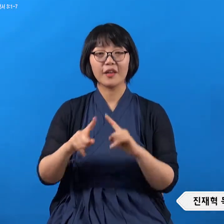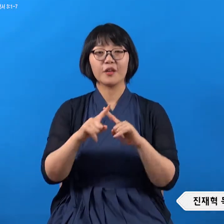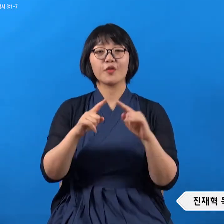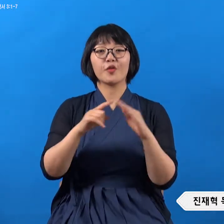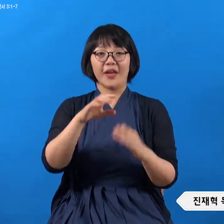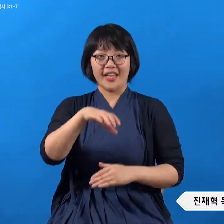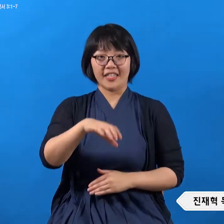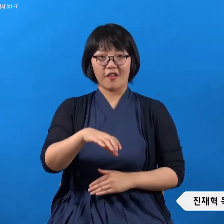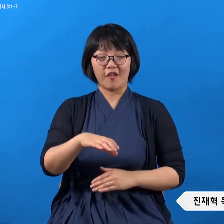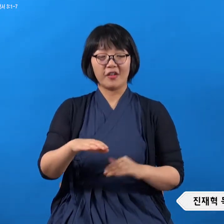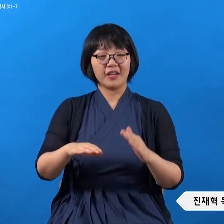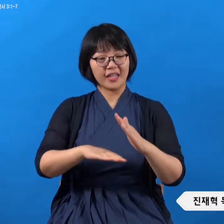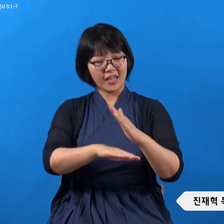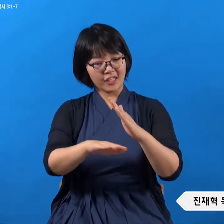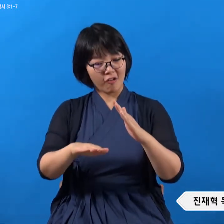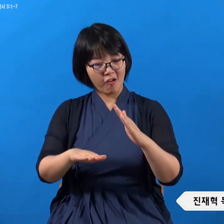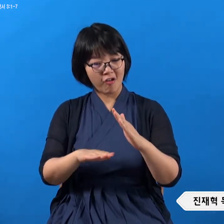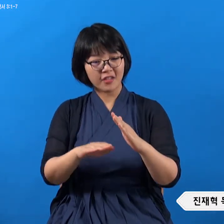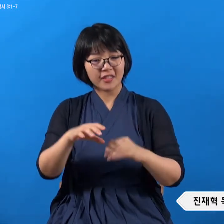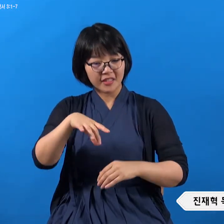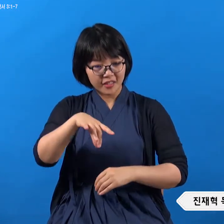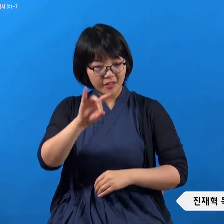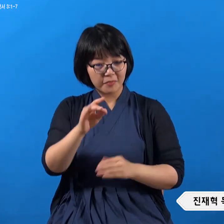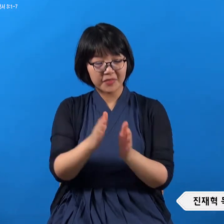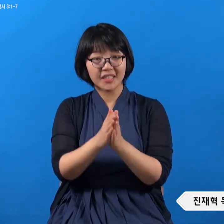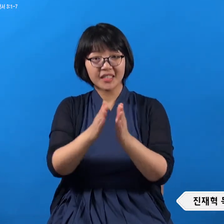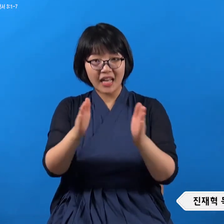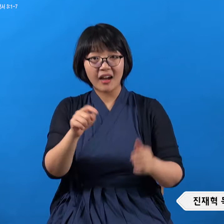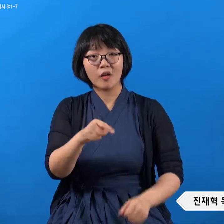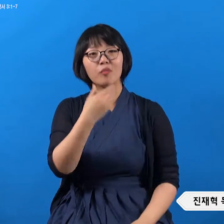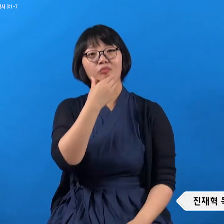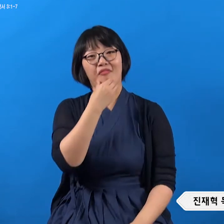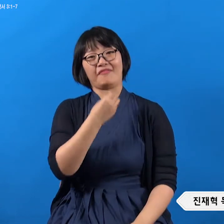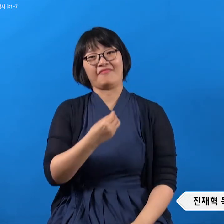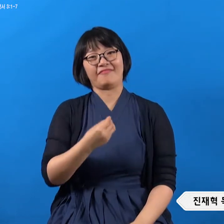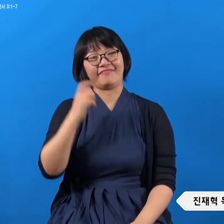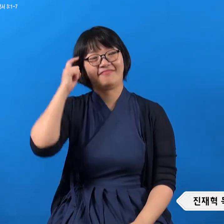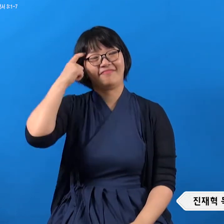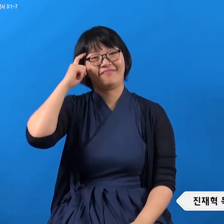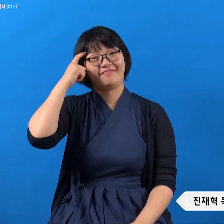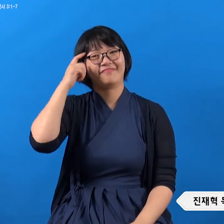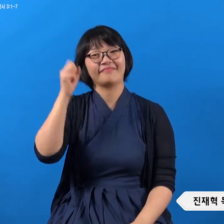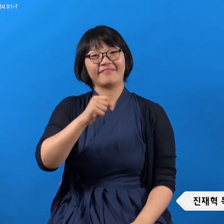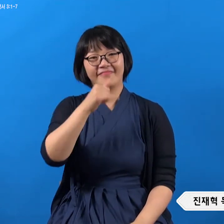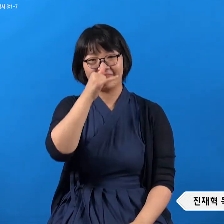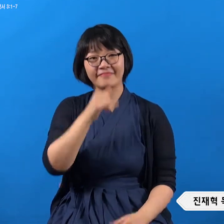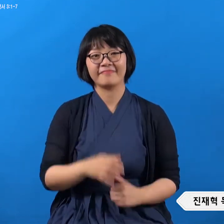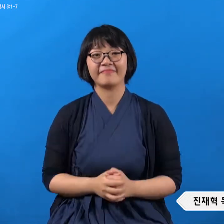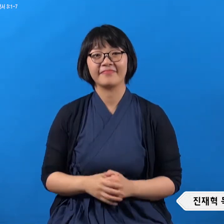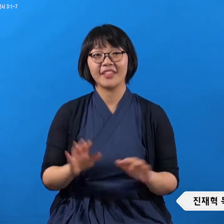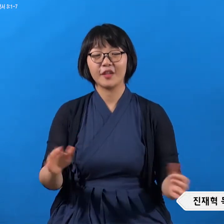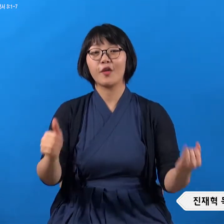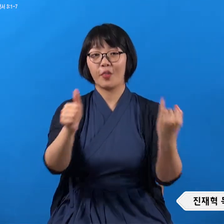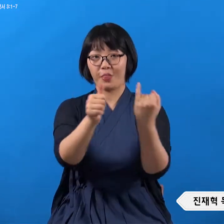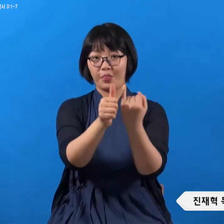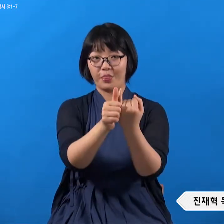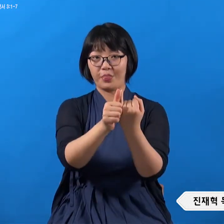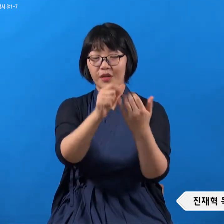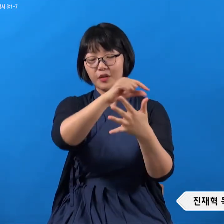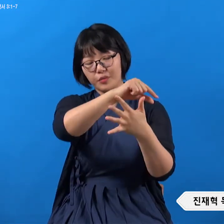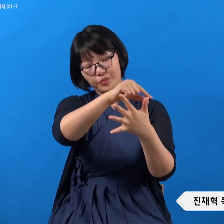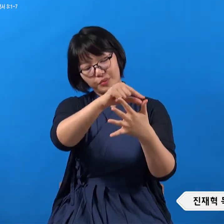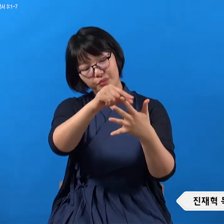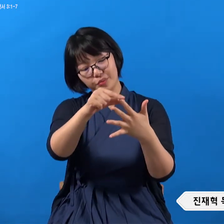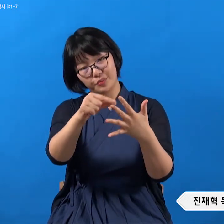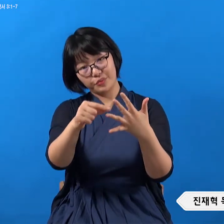한 가정을 새롭게 시작한다는 것이 얼마나 큰 축복이 되는가라는 생각을 해봅니다. 결혼 예식